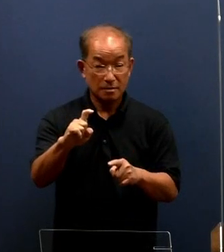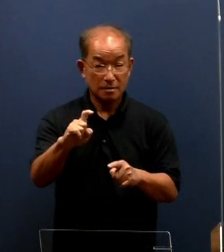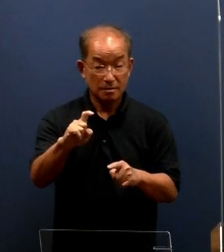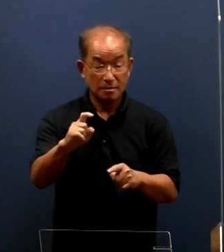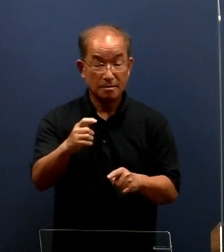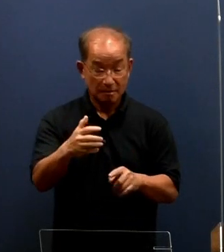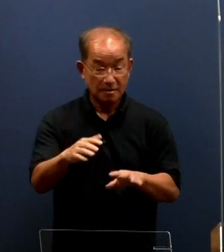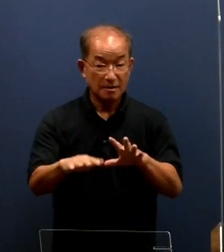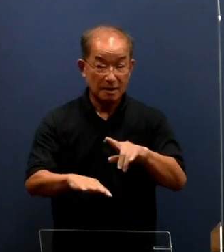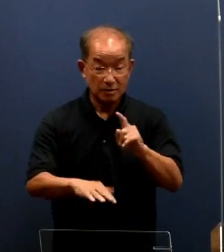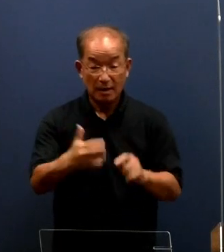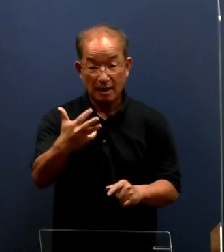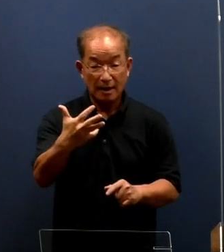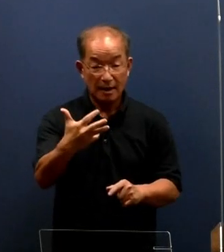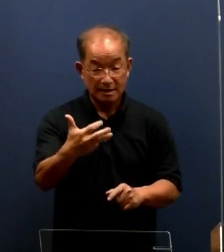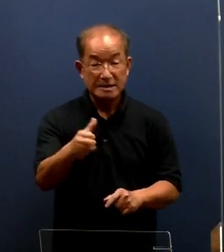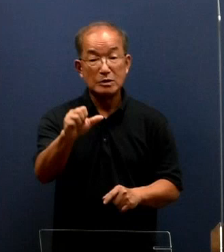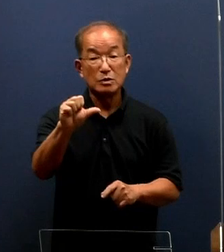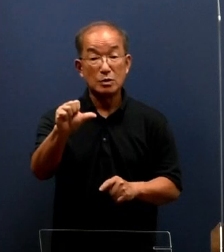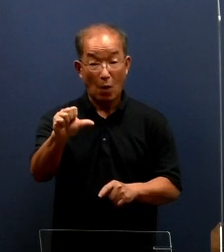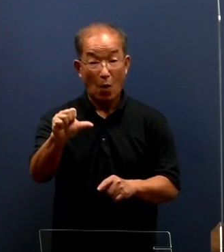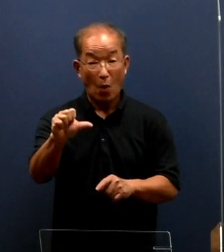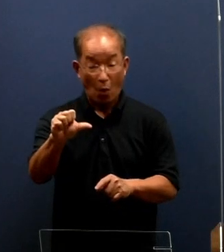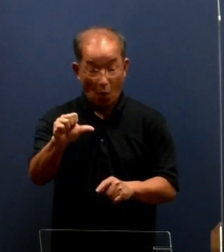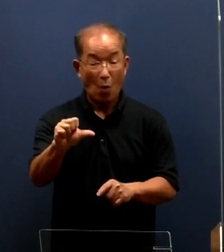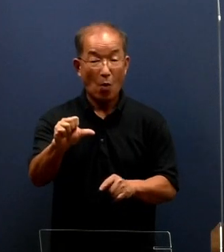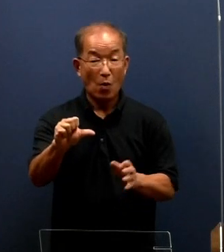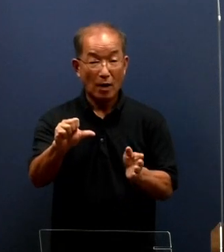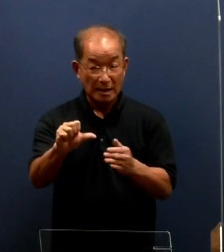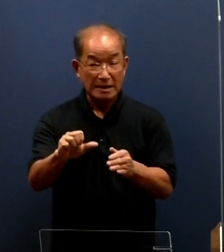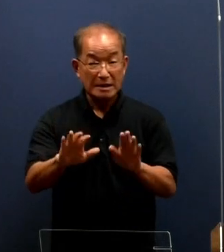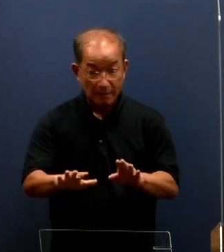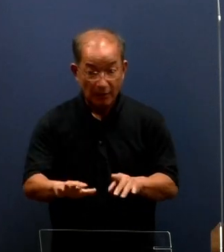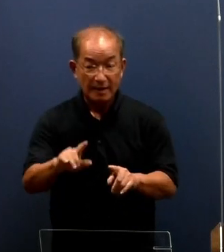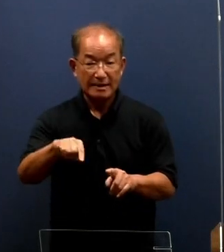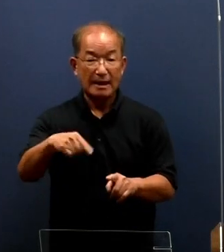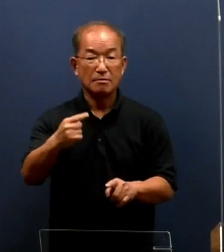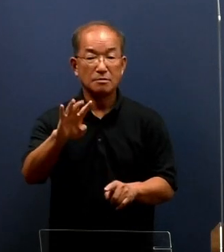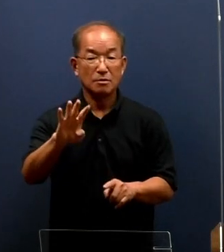85スタートでしたね。85スタートで今140